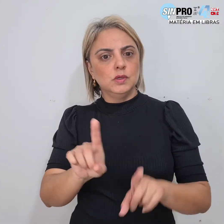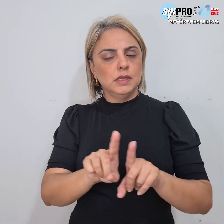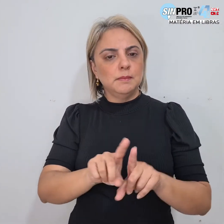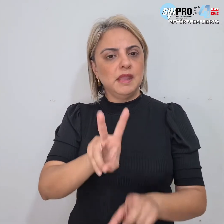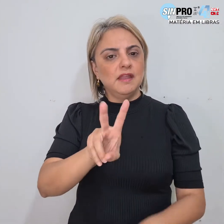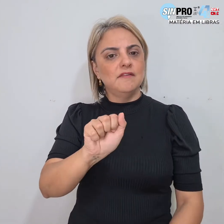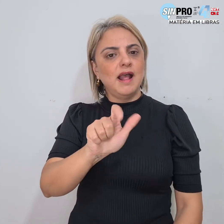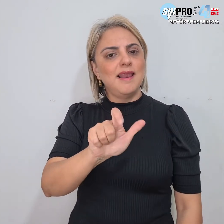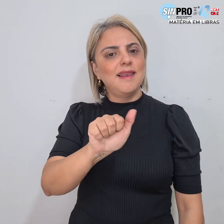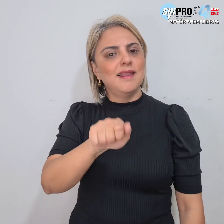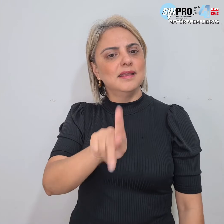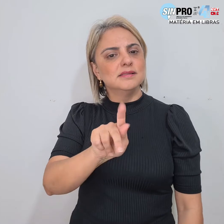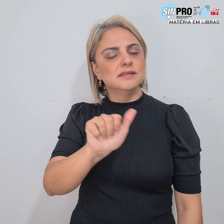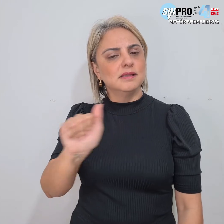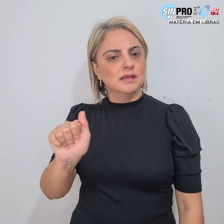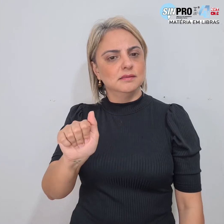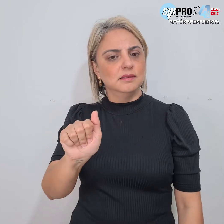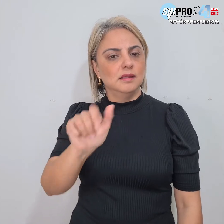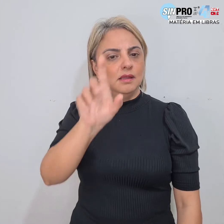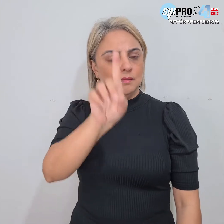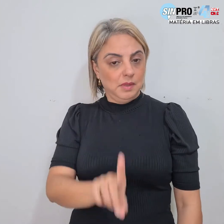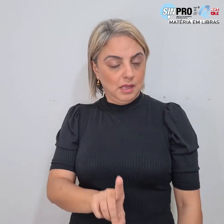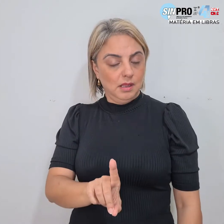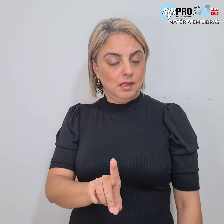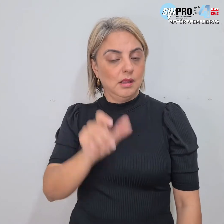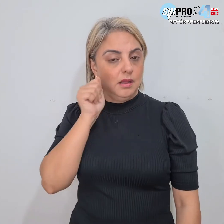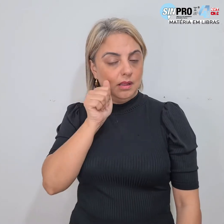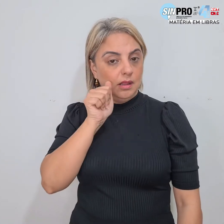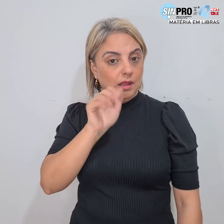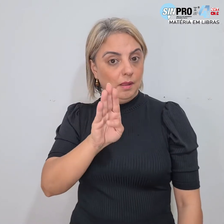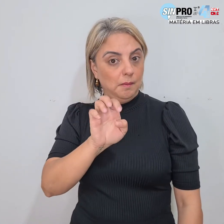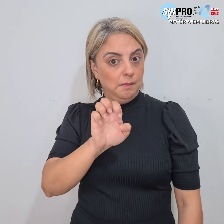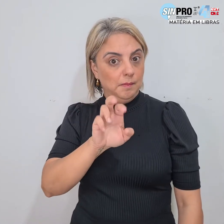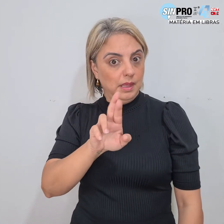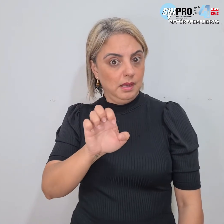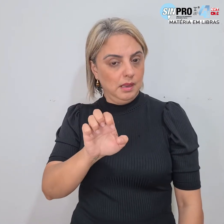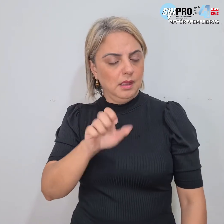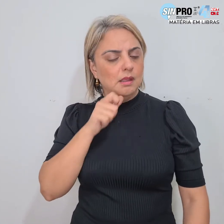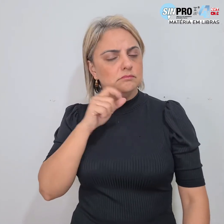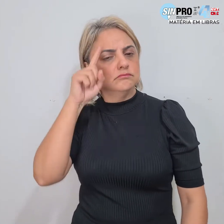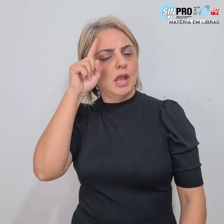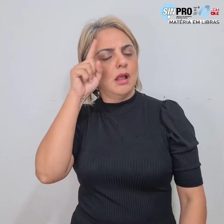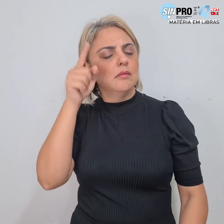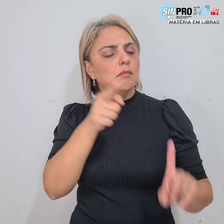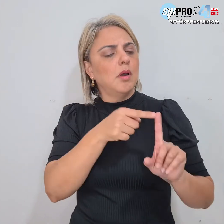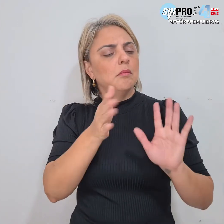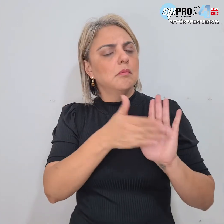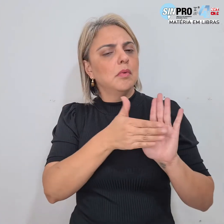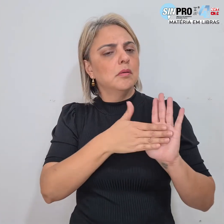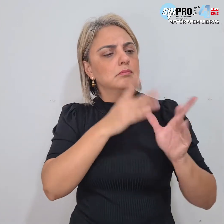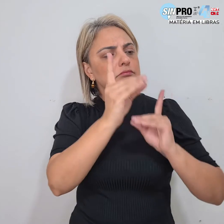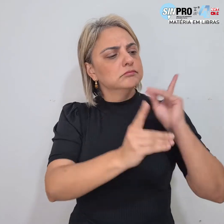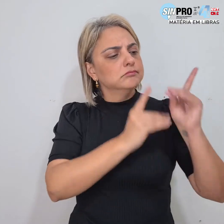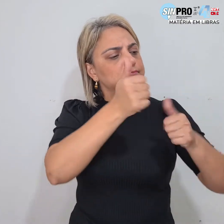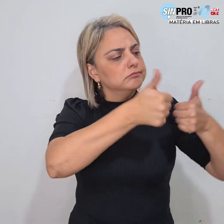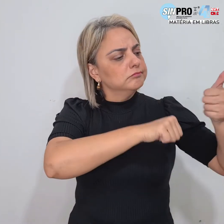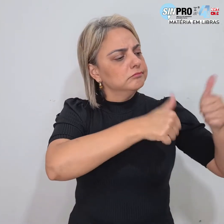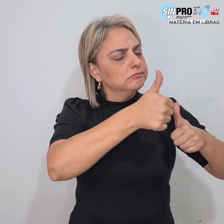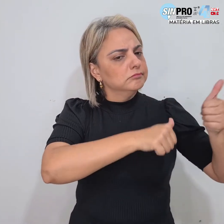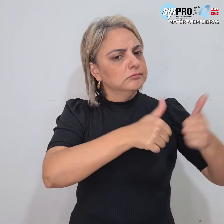e Valesca Leão. Para a diretora do CIMPRO, Berenice Dark, a ideia é fazer um debate sobre a avaliação,